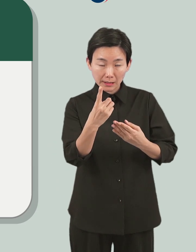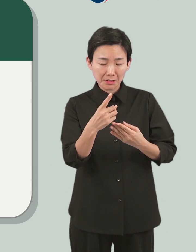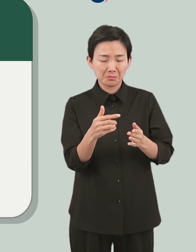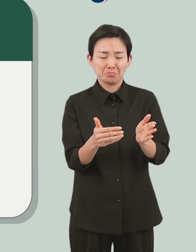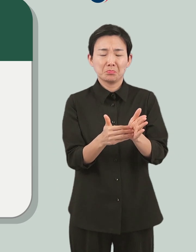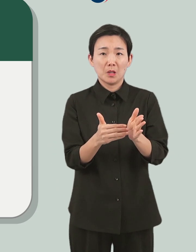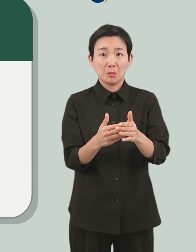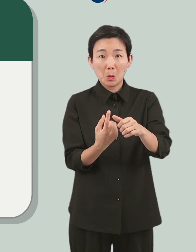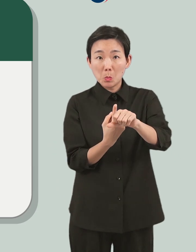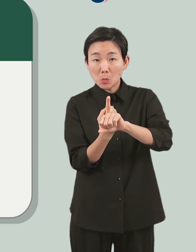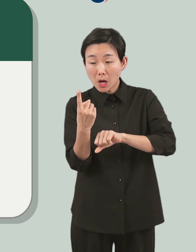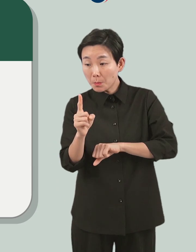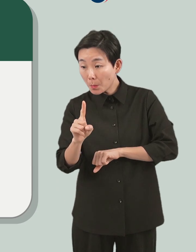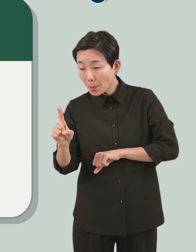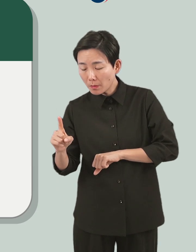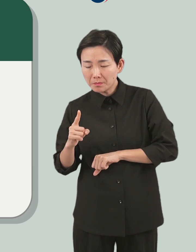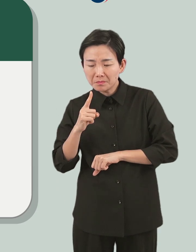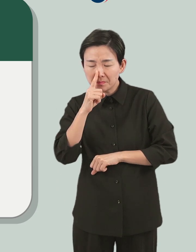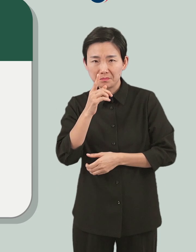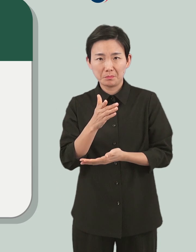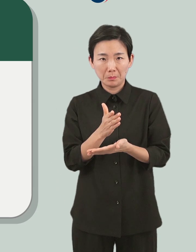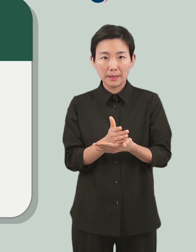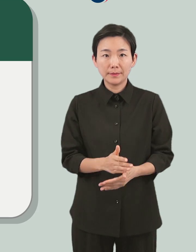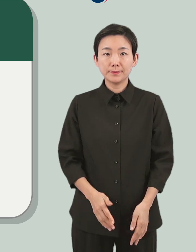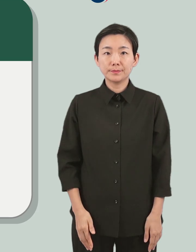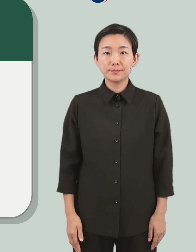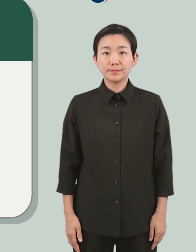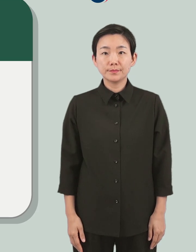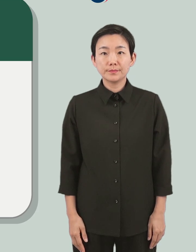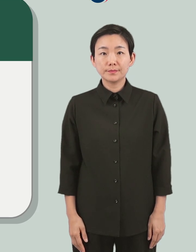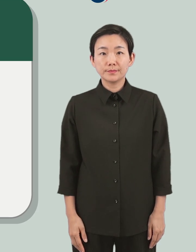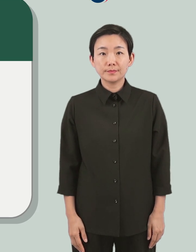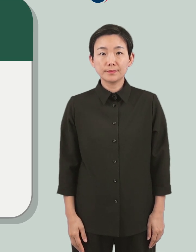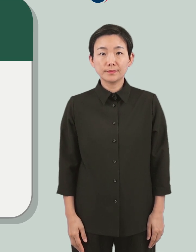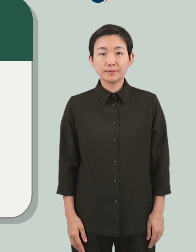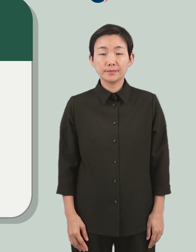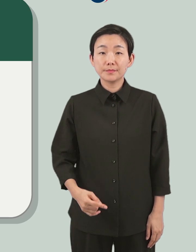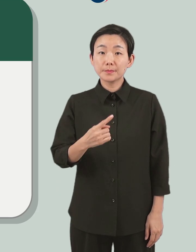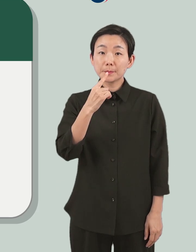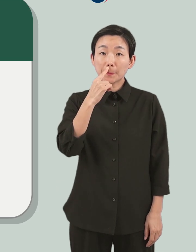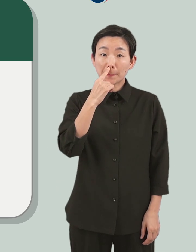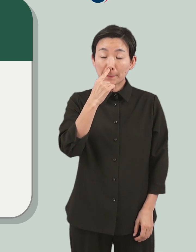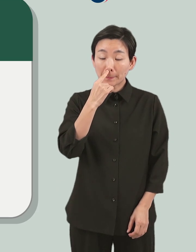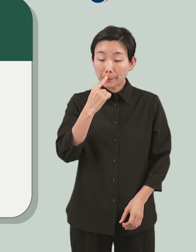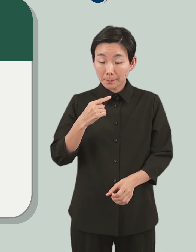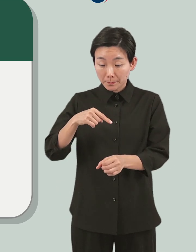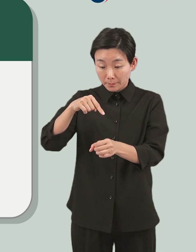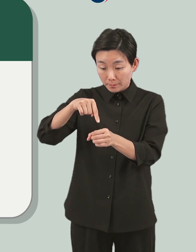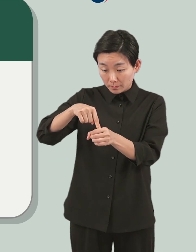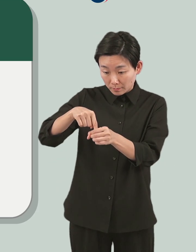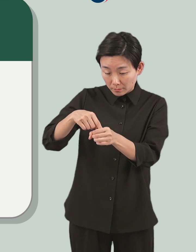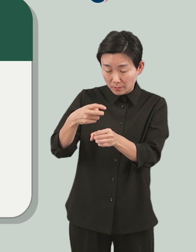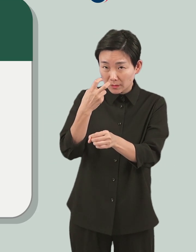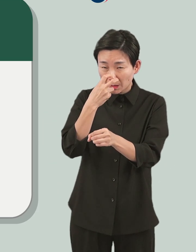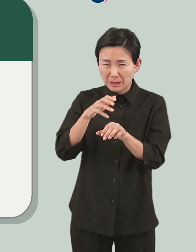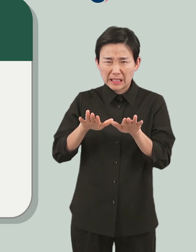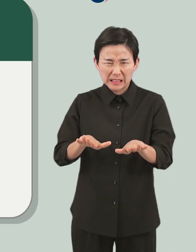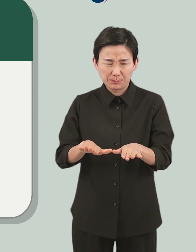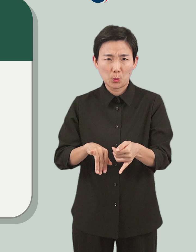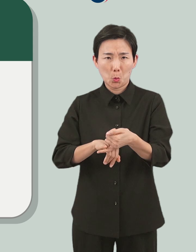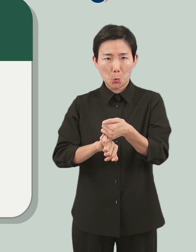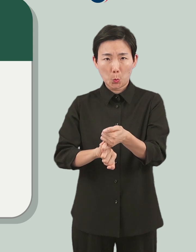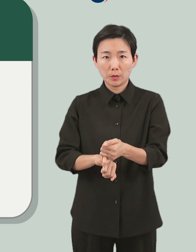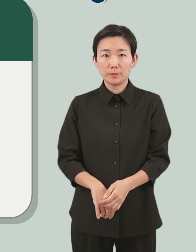포함된 구성품만을 사용하며 다른 도구나 검체는 사용하지 않습니다. 검체는 채취, 직후 즉시